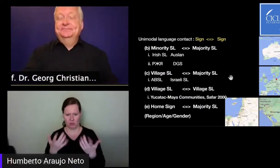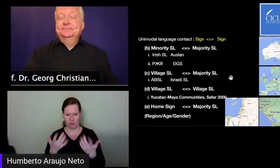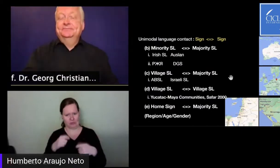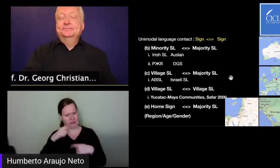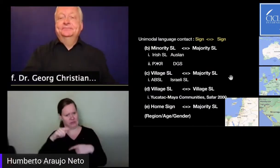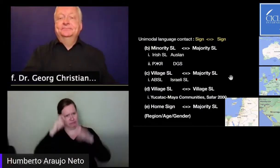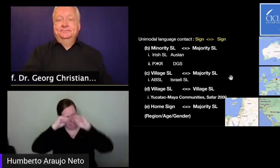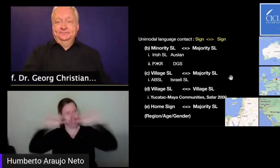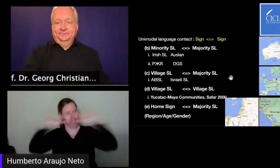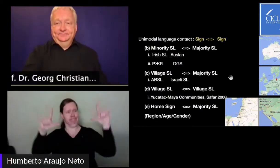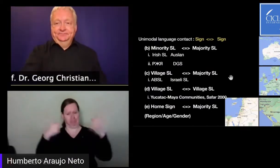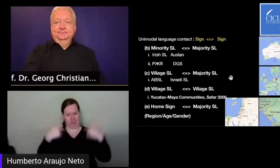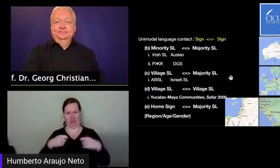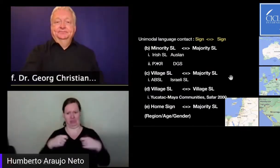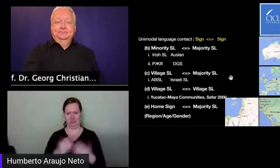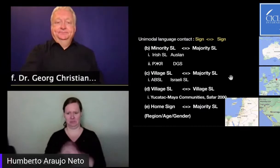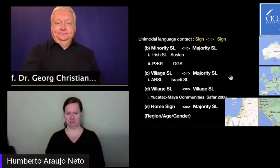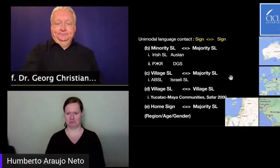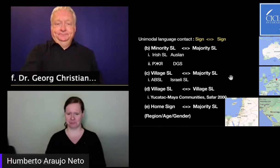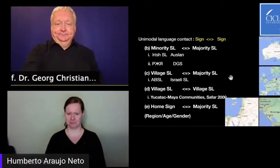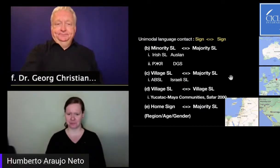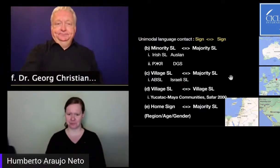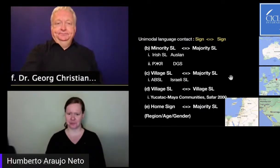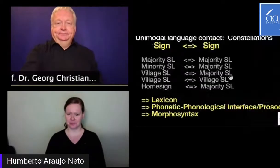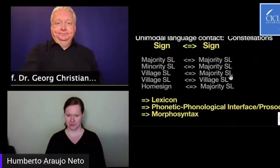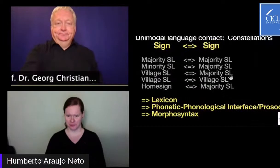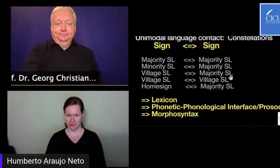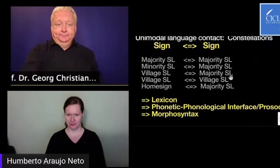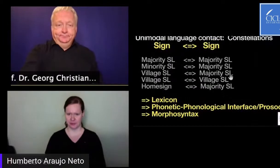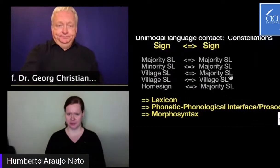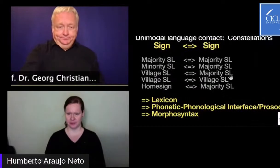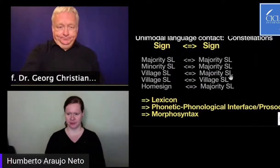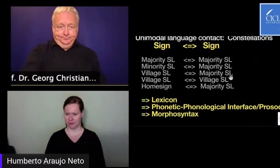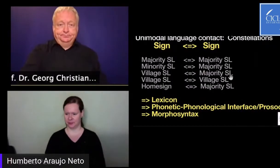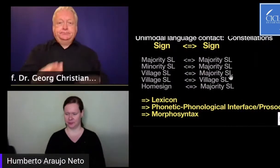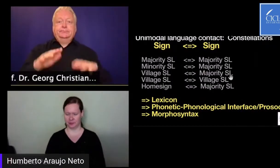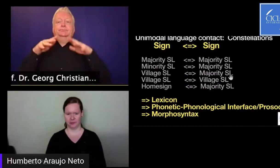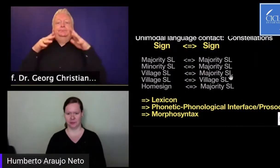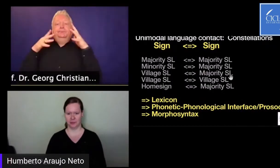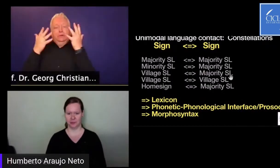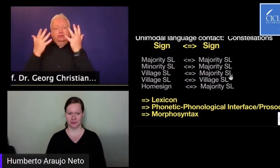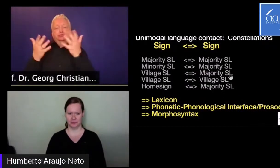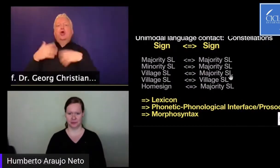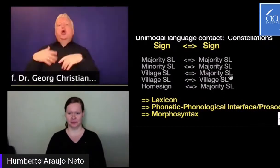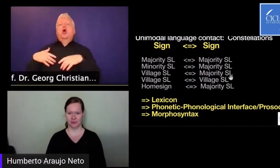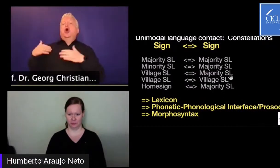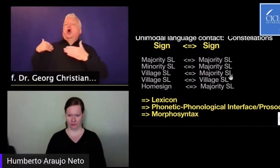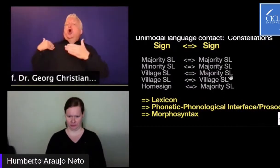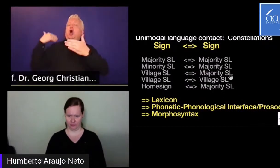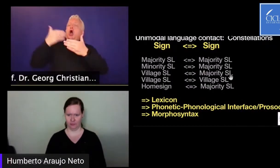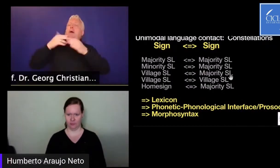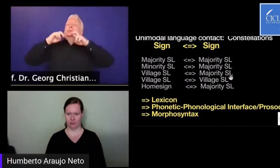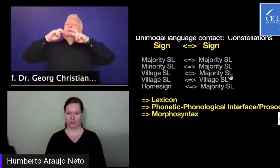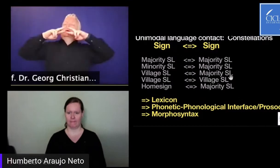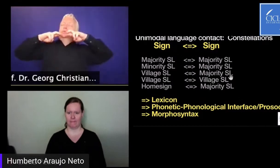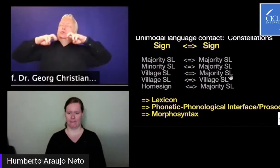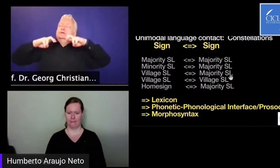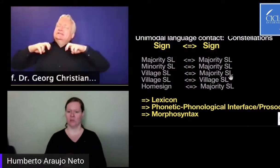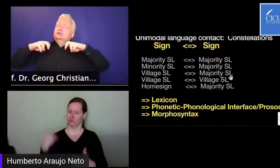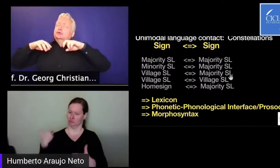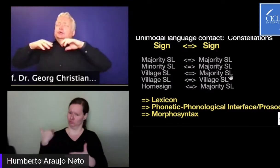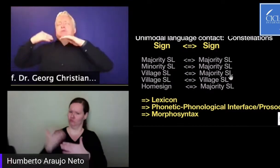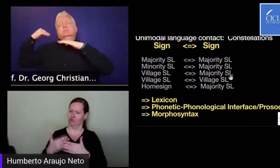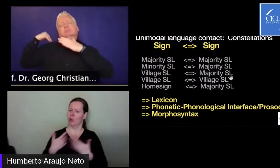Então, por isso que é interessante a gente abrir nossos olhos para essa temática e entender melhor como funcionam essas